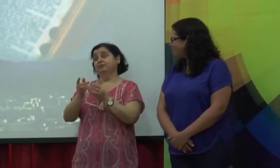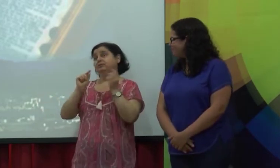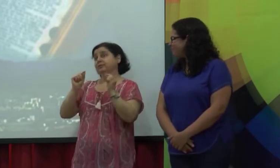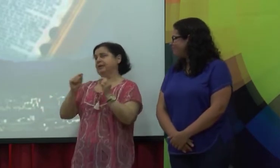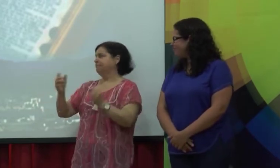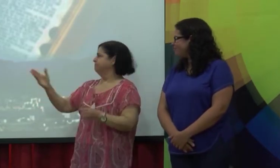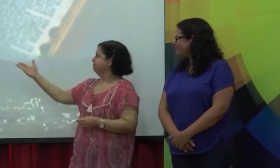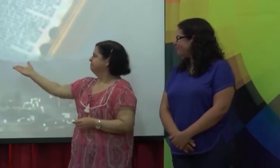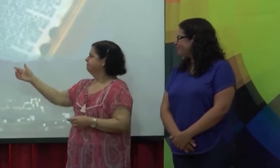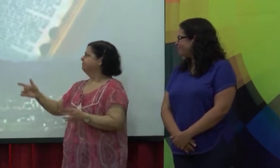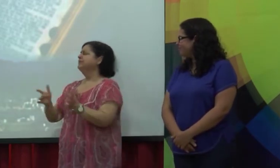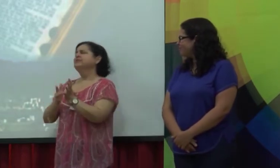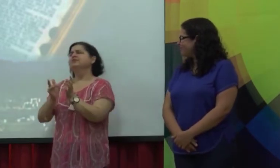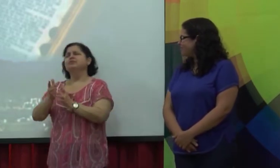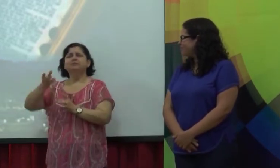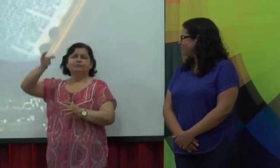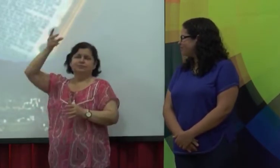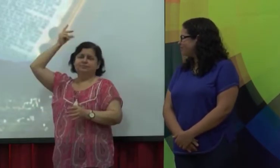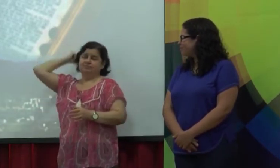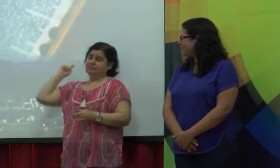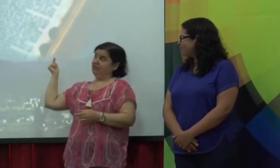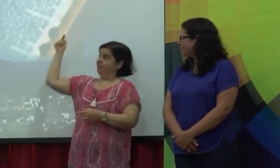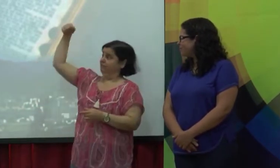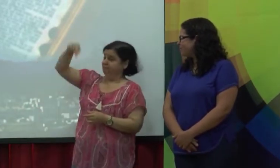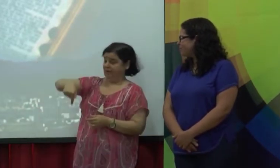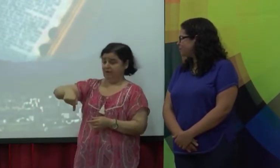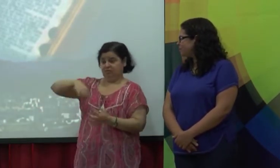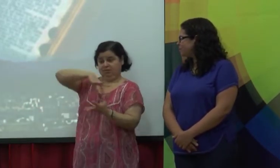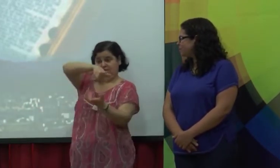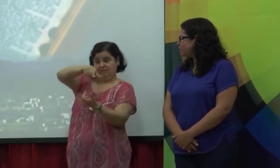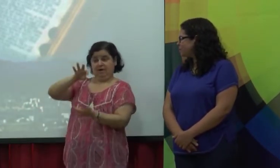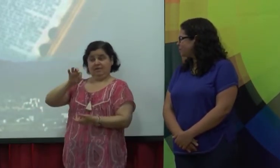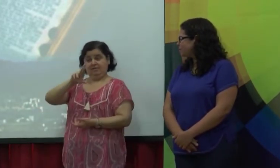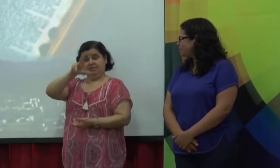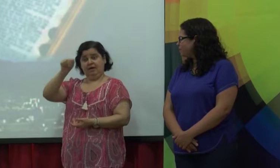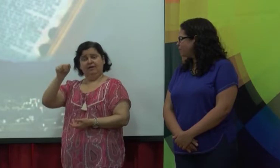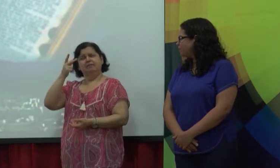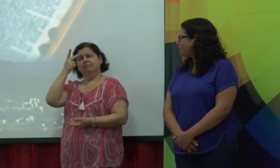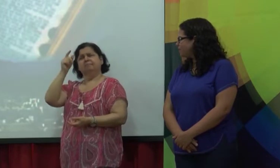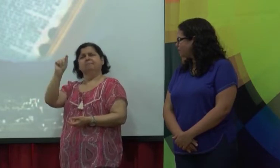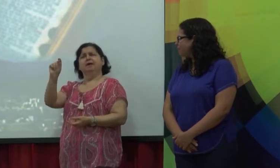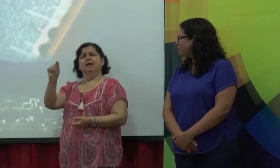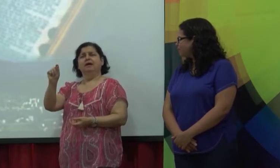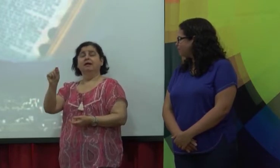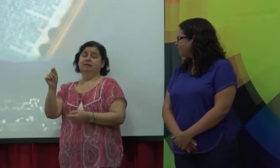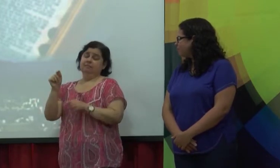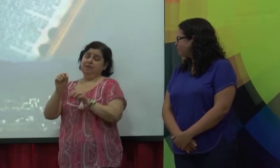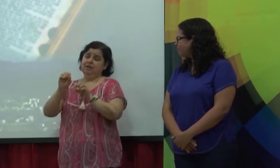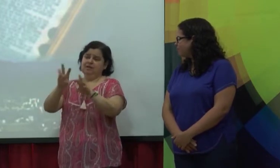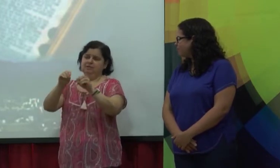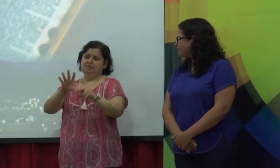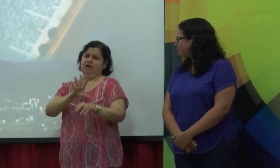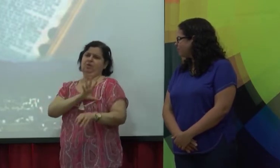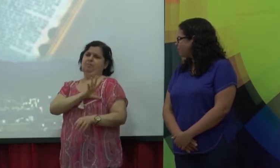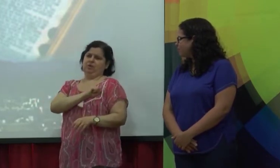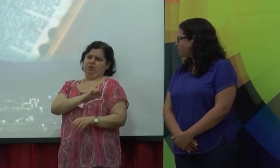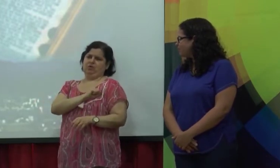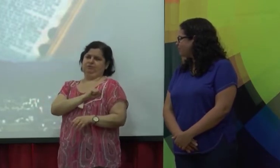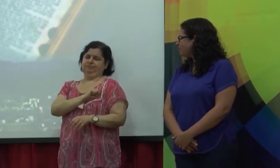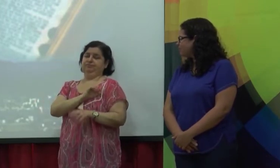Bom, então, Jesus nos trouxe há muito tempo aqui na Terra, o quê?